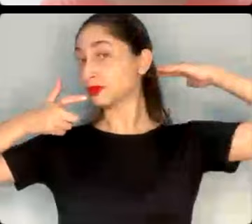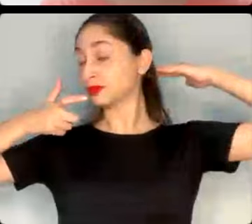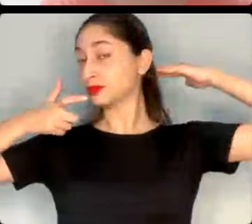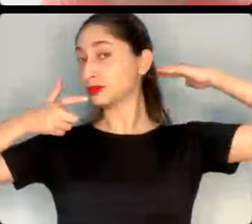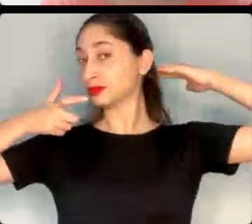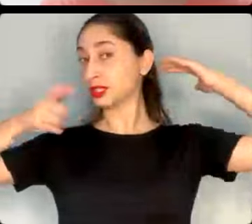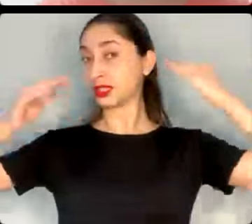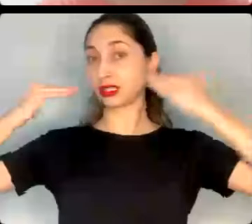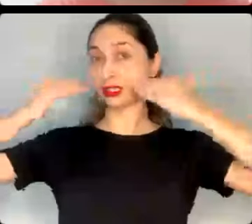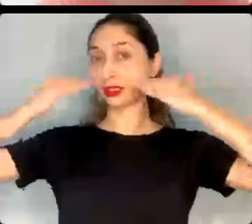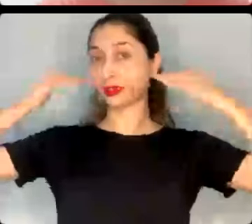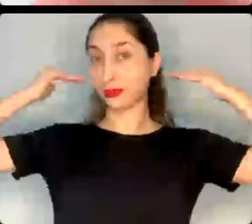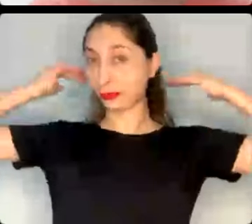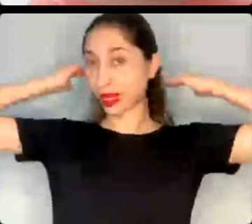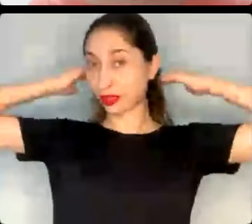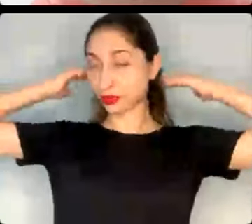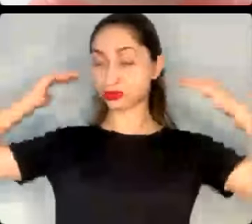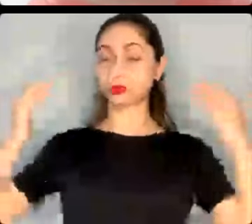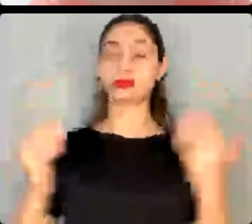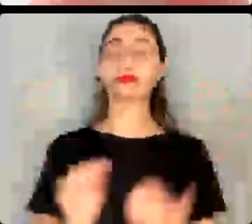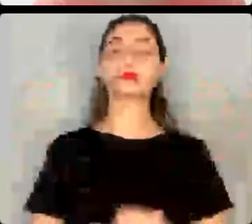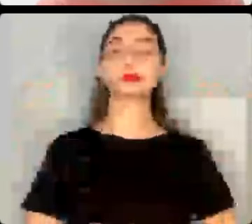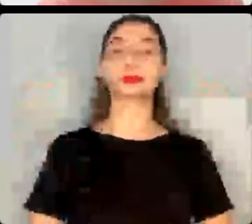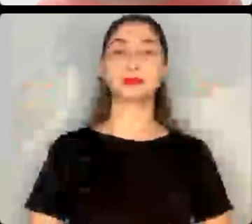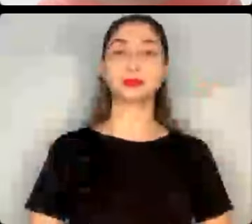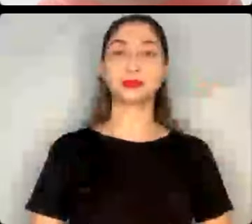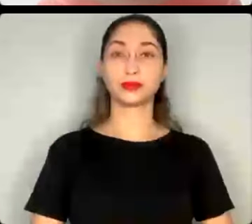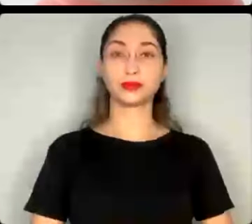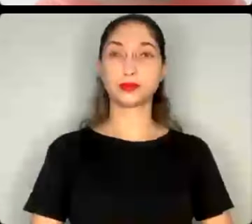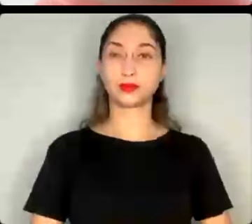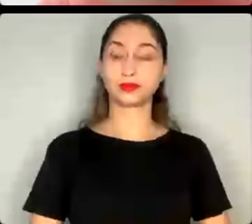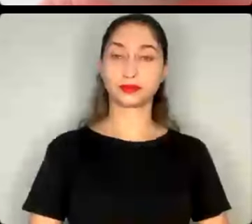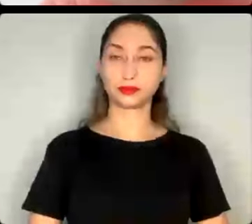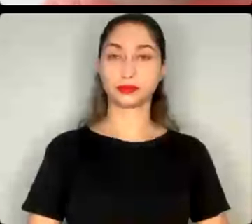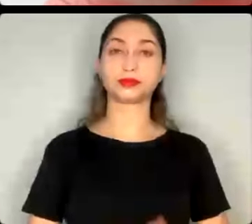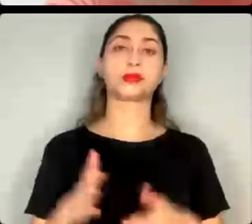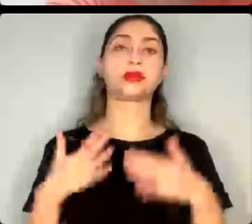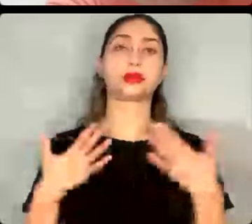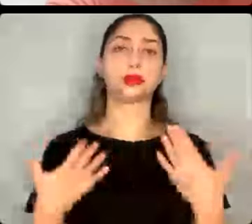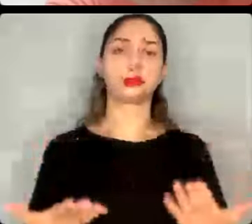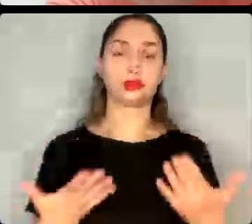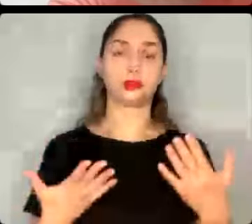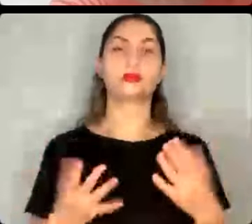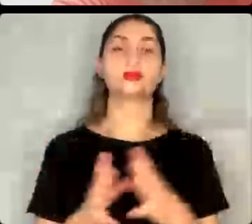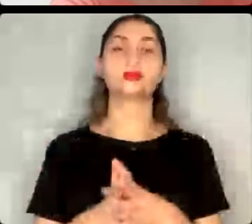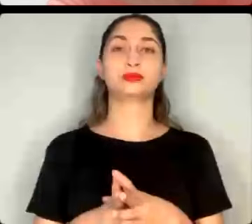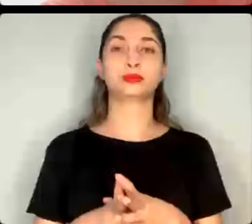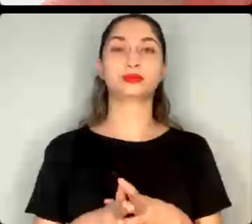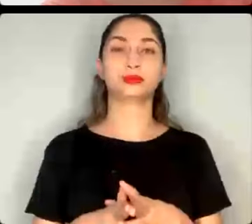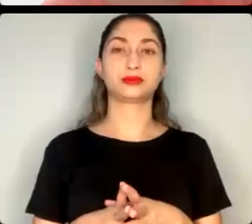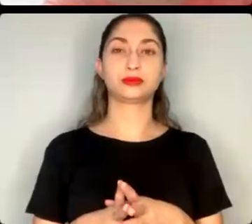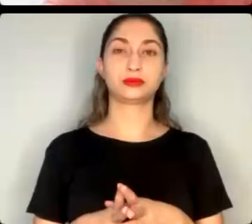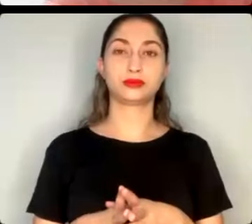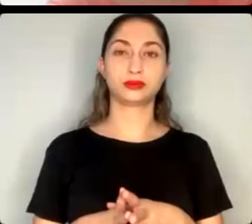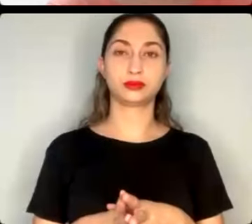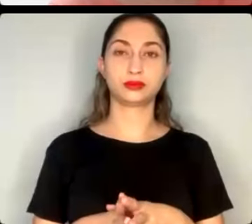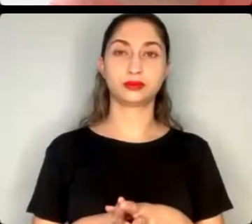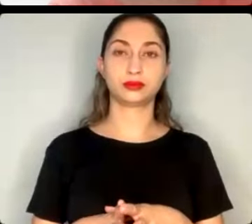a primeira vértebra cervical. E com relação à cabeça, esse